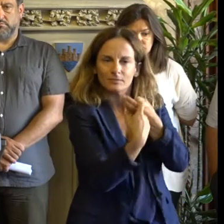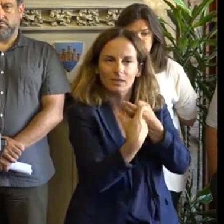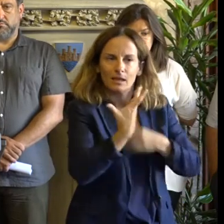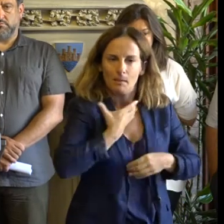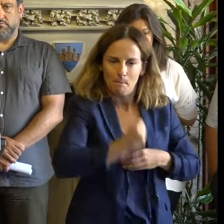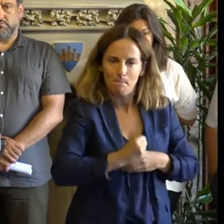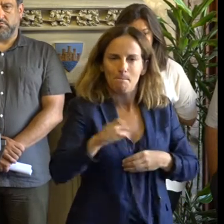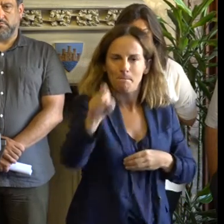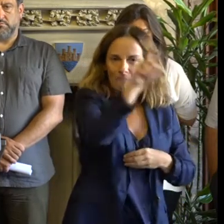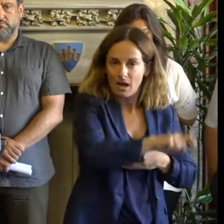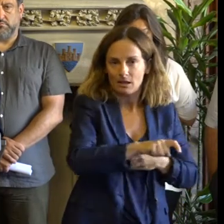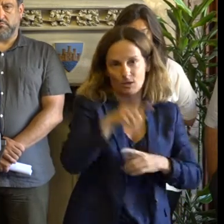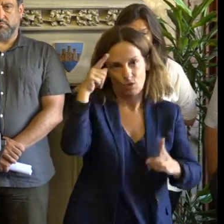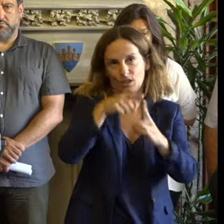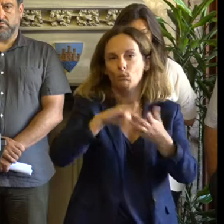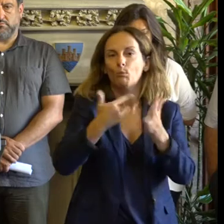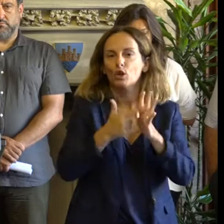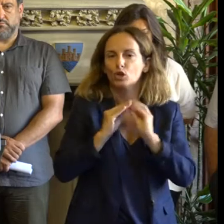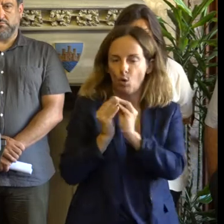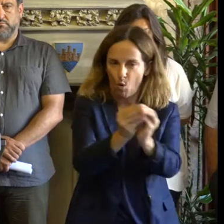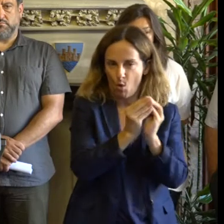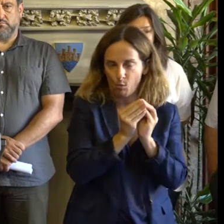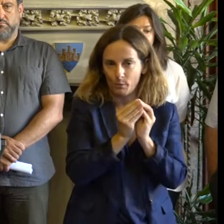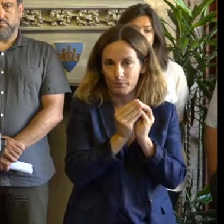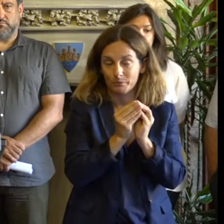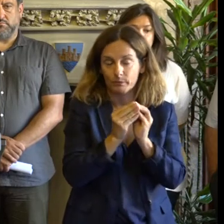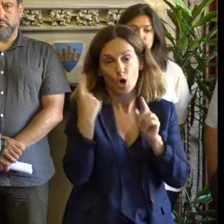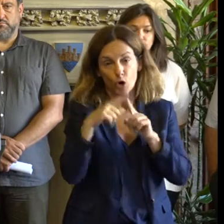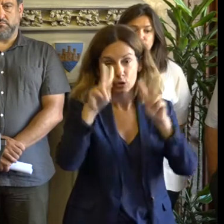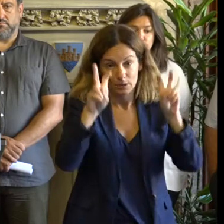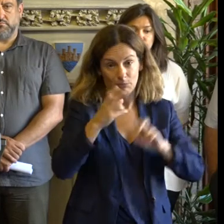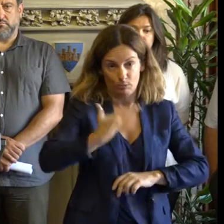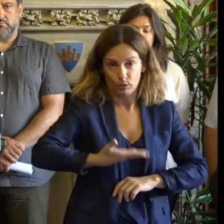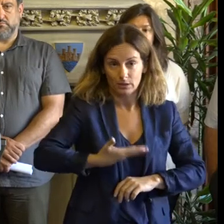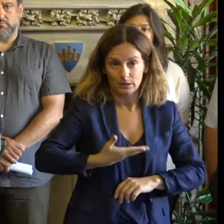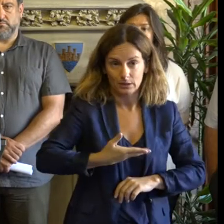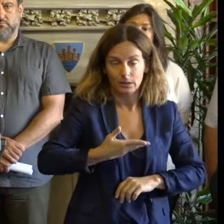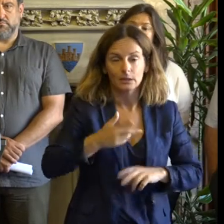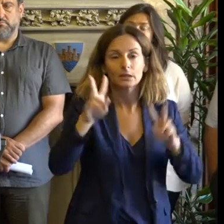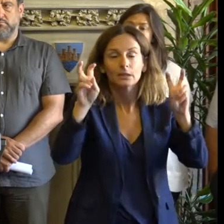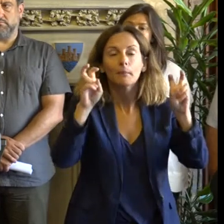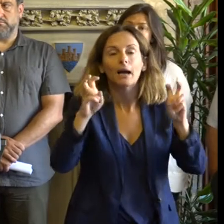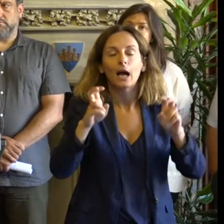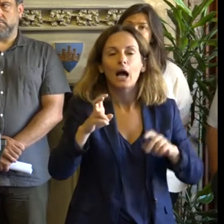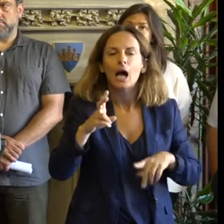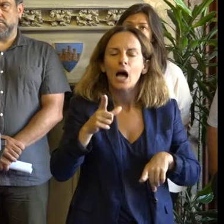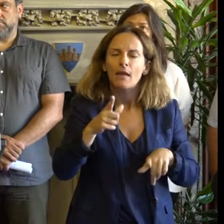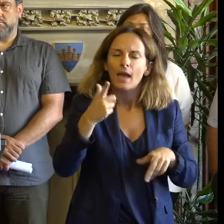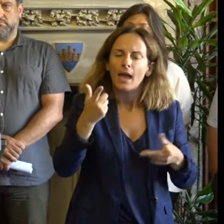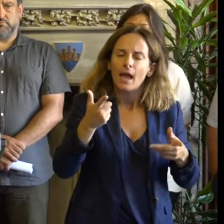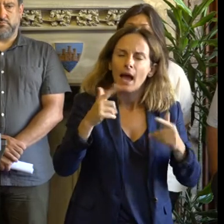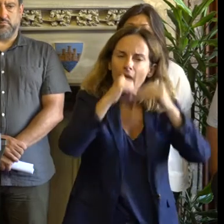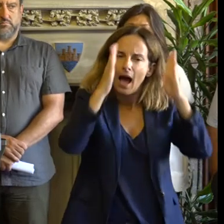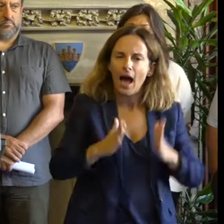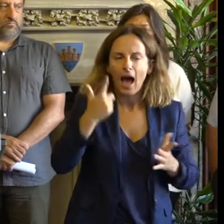projecte en comú de feina. Un dels temes importants també ha estat l'Agència de Disciplina Urbanística, no? Moltes vegades els